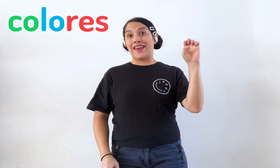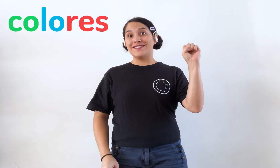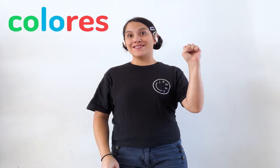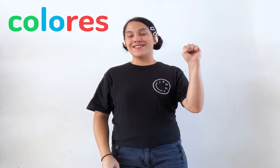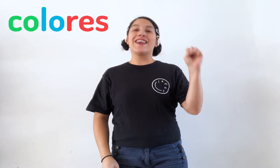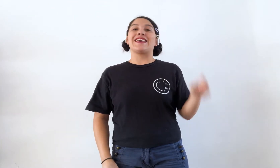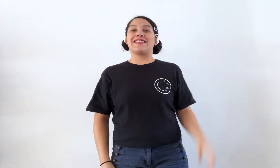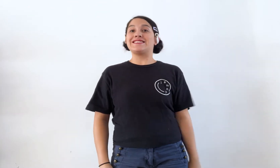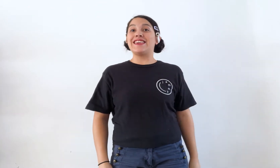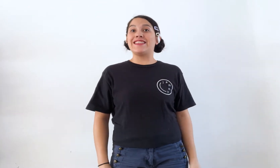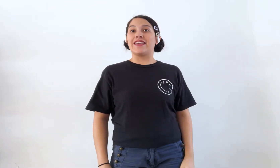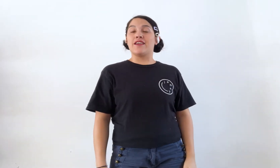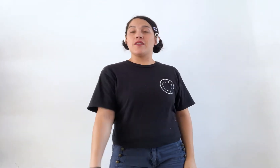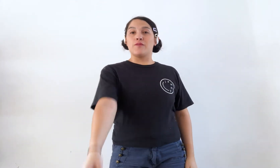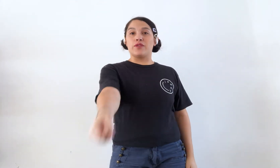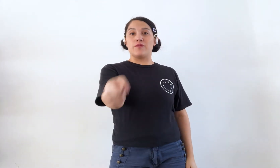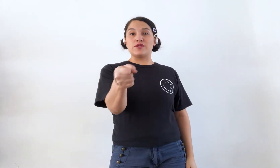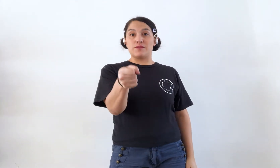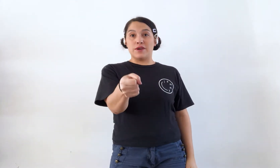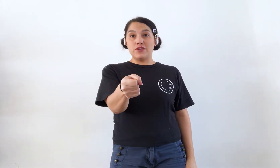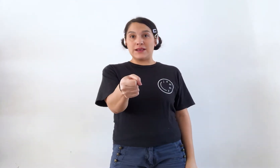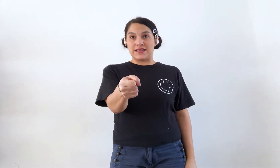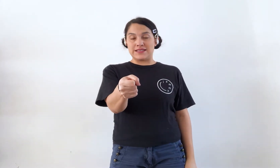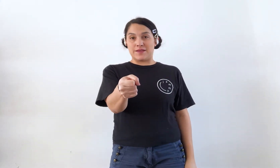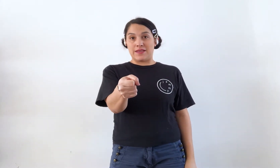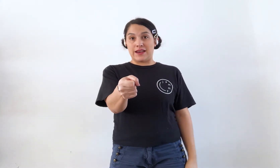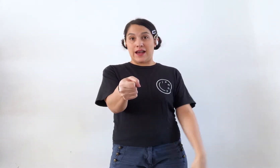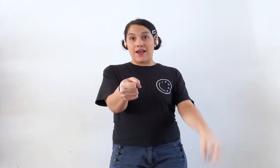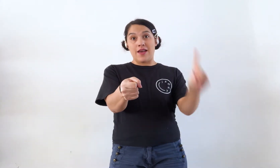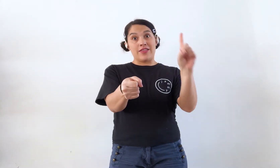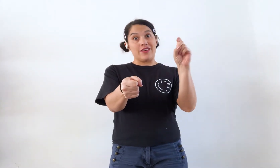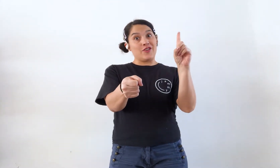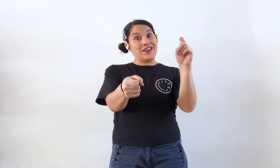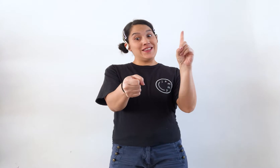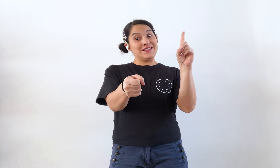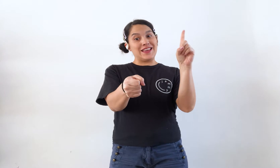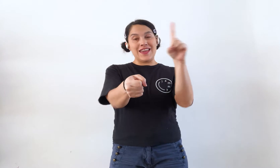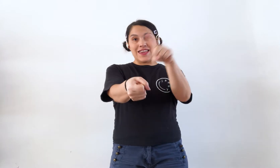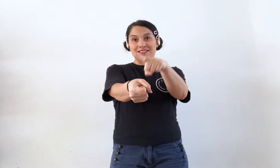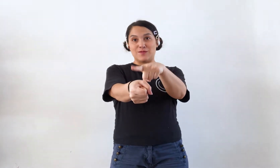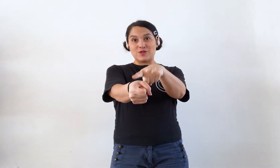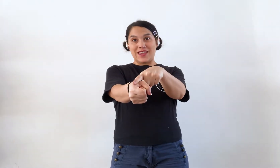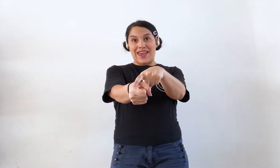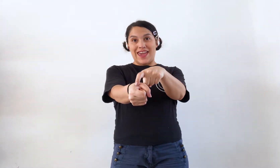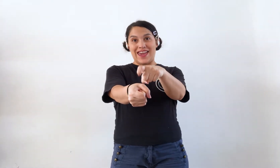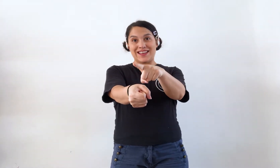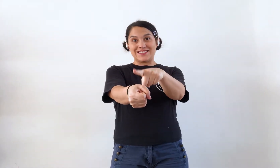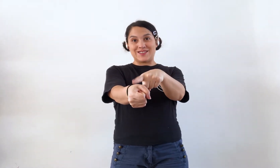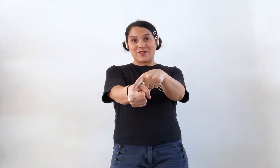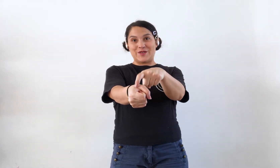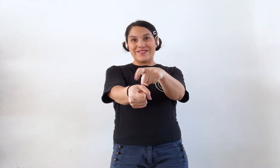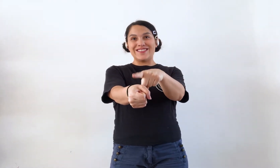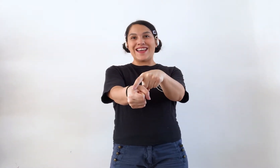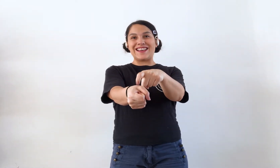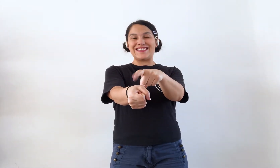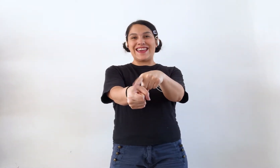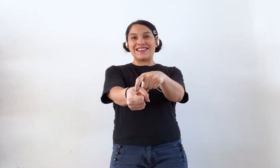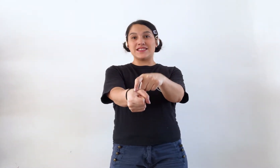colores es la siguiente. Ponemos mano base de esta manera, dedo índice y hacemos esto. Así es.